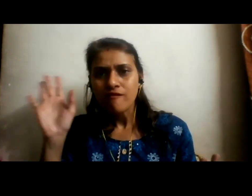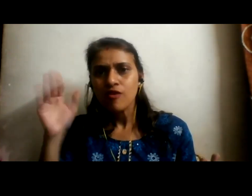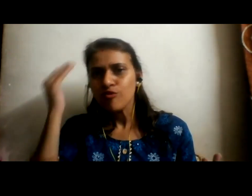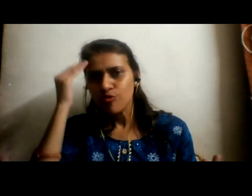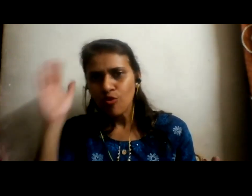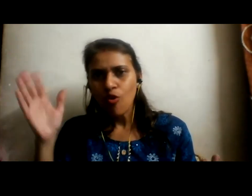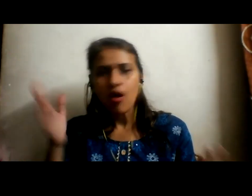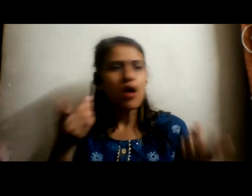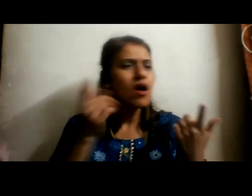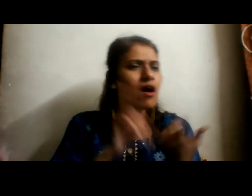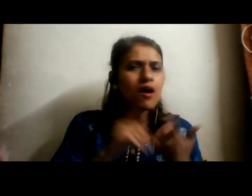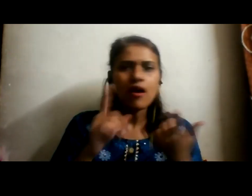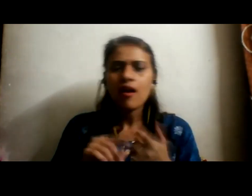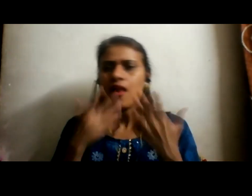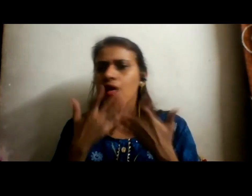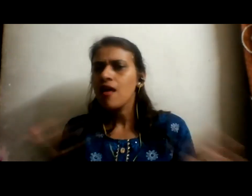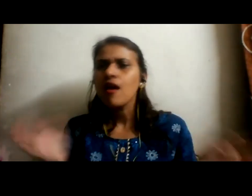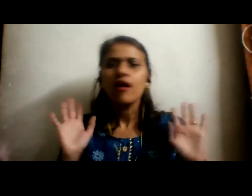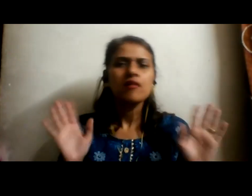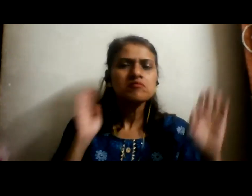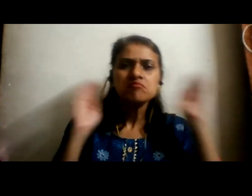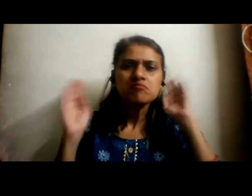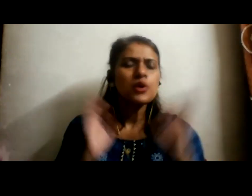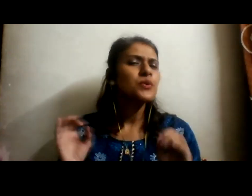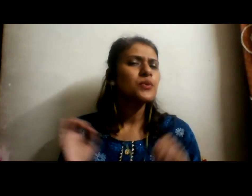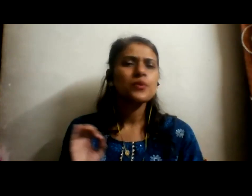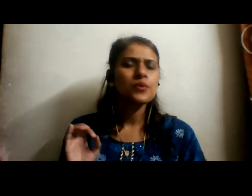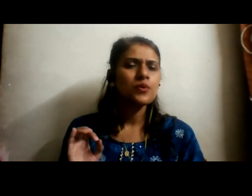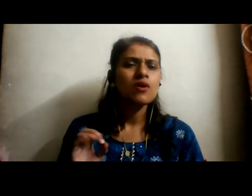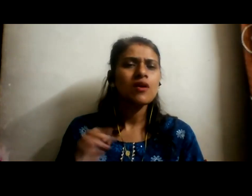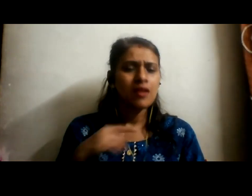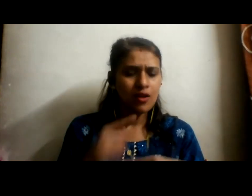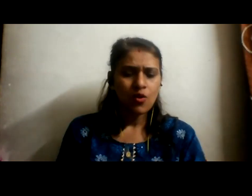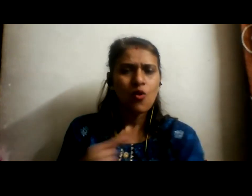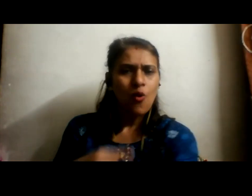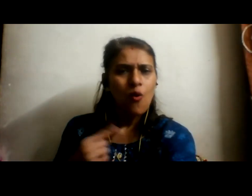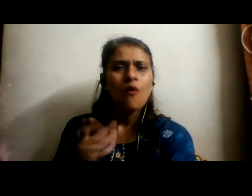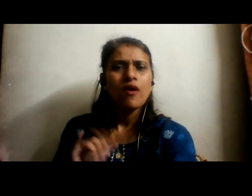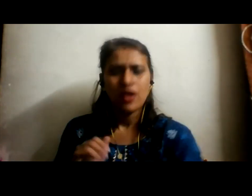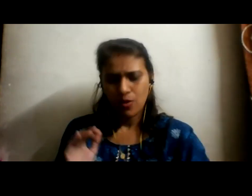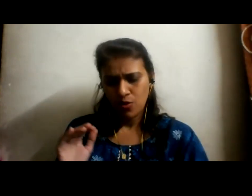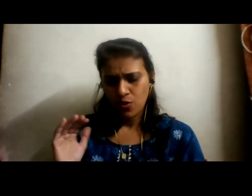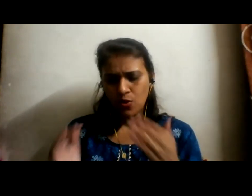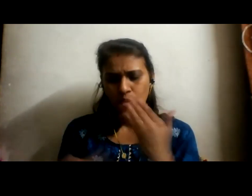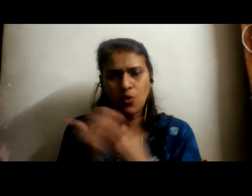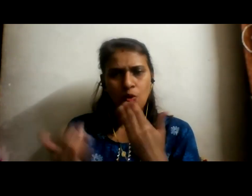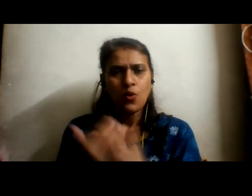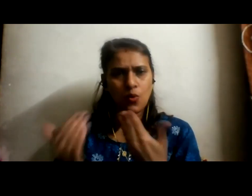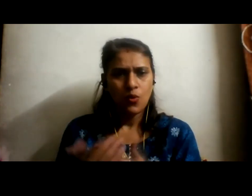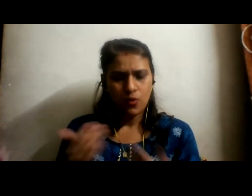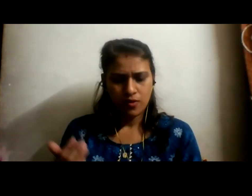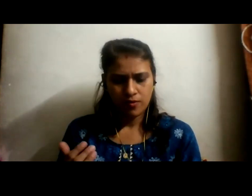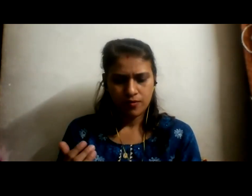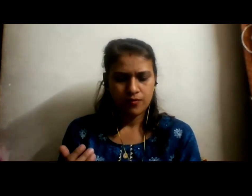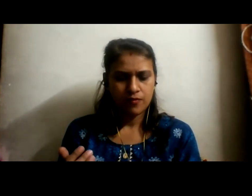आसपास, और उसमें हम लोग अपने आप को कितना उस ढांचे में डालते हैं। रोज रोज कुछ ना कुछ नए स्कीम आते हैं या कुछ नया बिजनेस आइडियाज